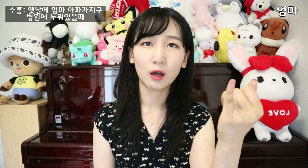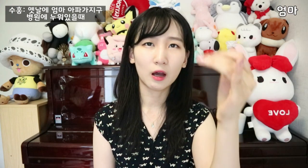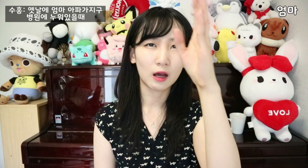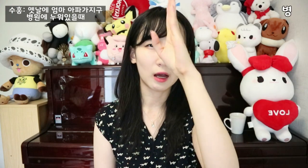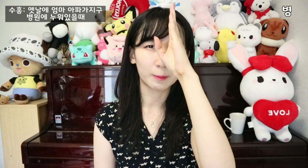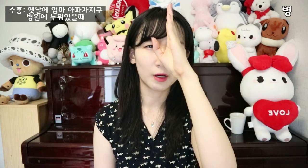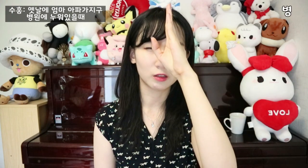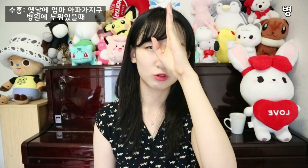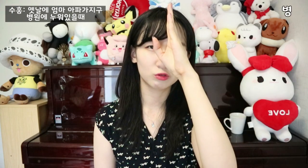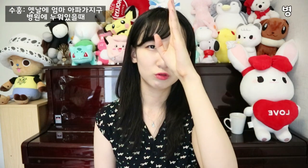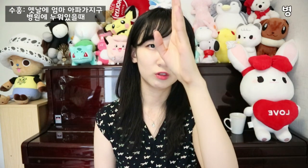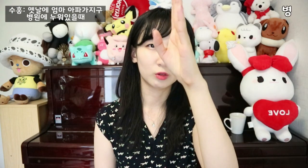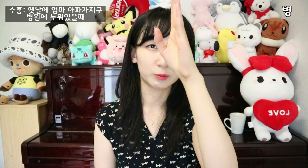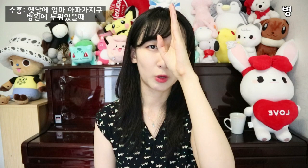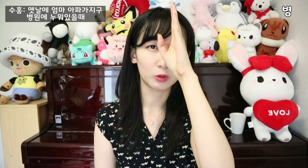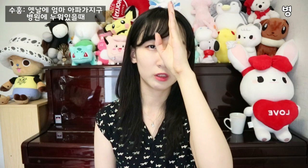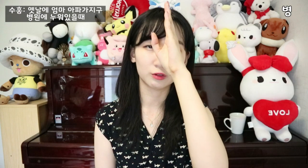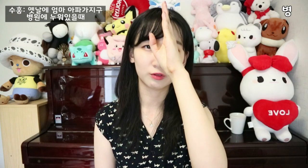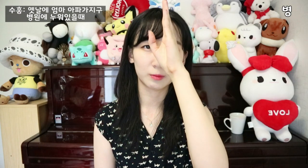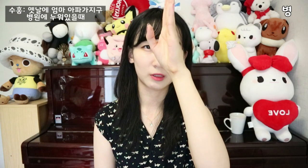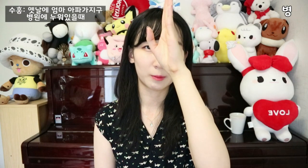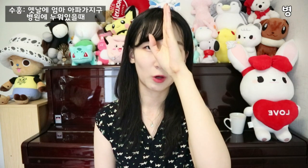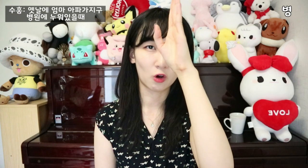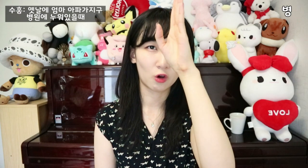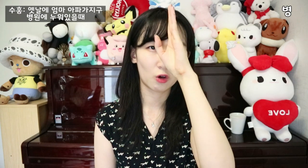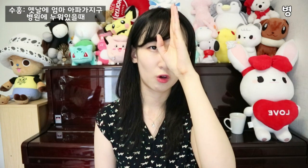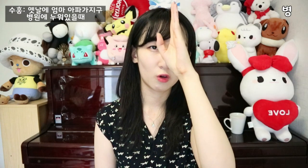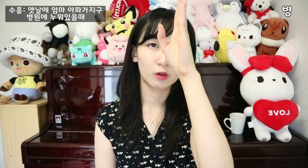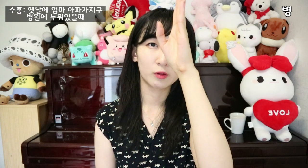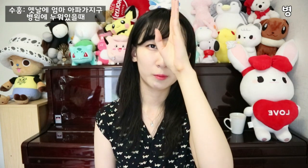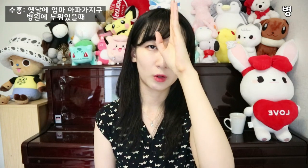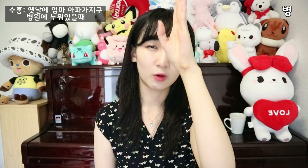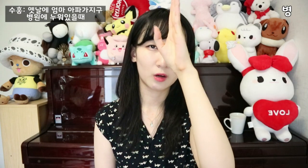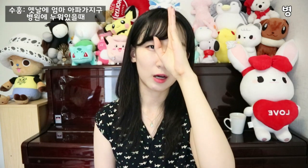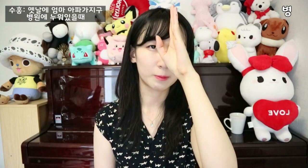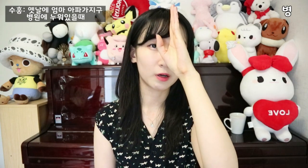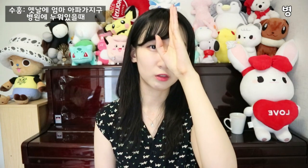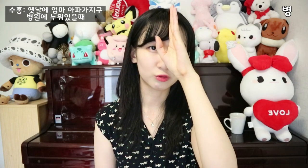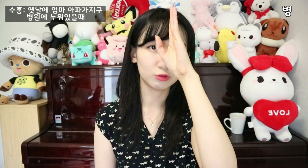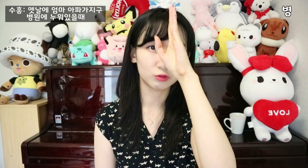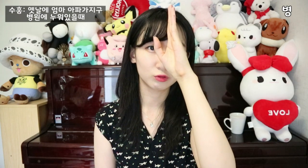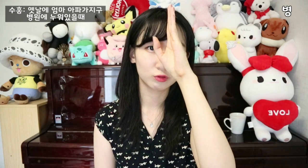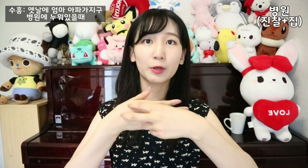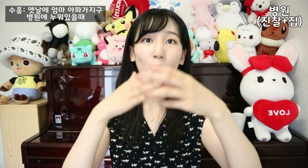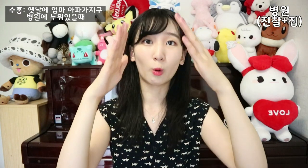엄마 아파가지고. 이거는 병이라는 수화입니다. 병. 병. 아파가지고